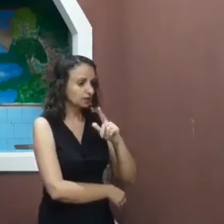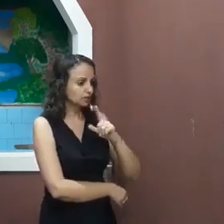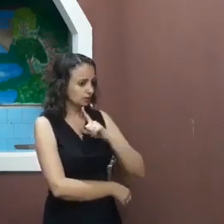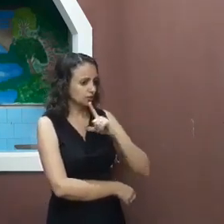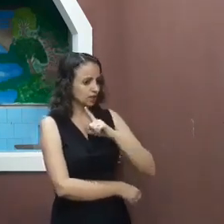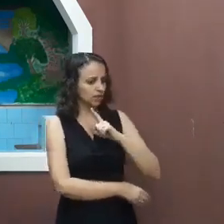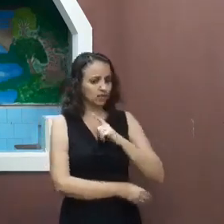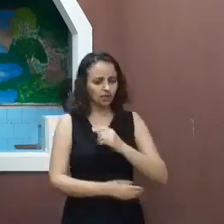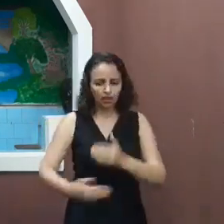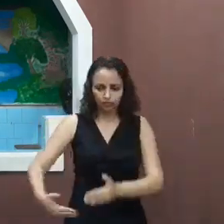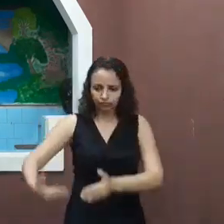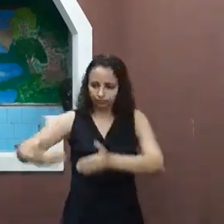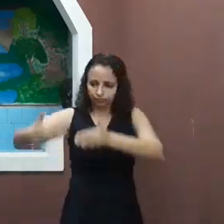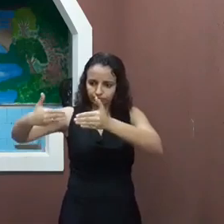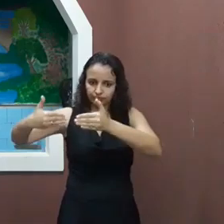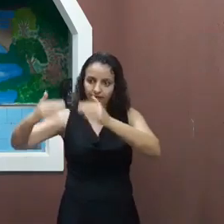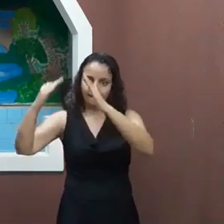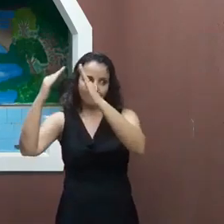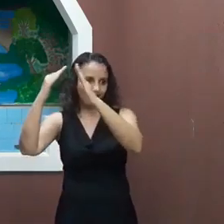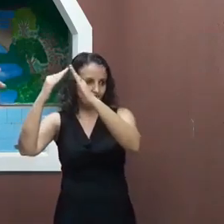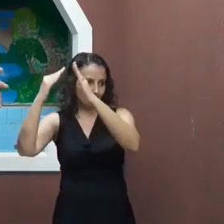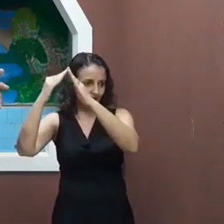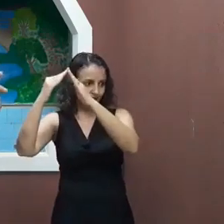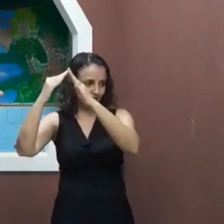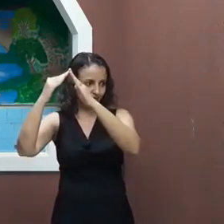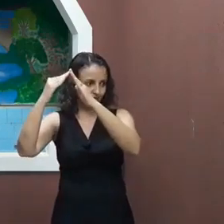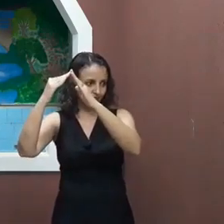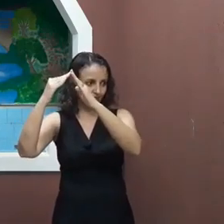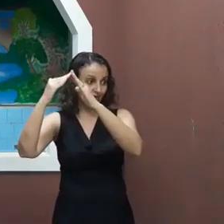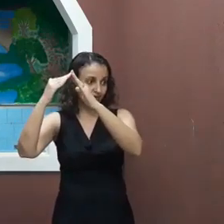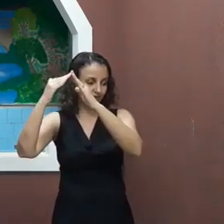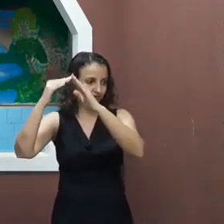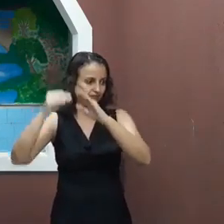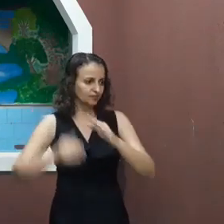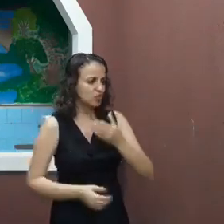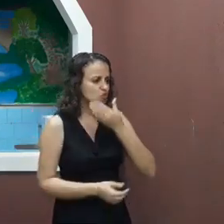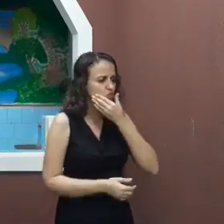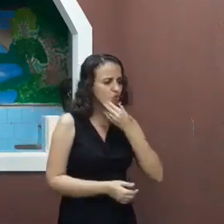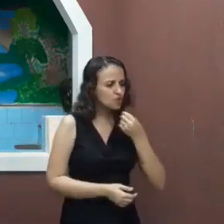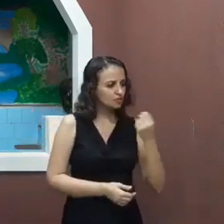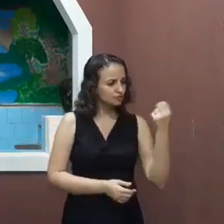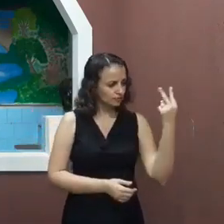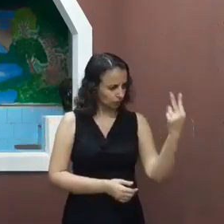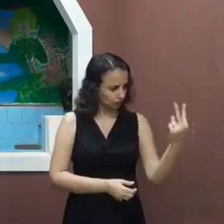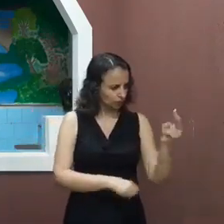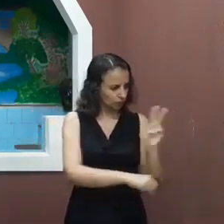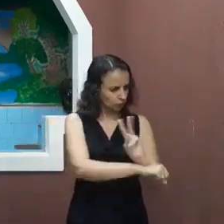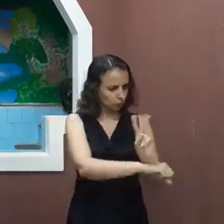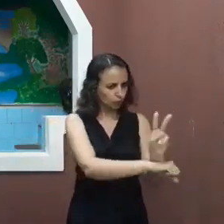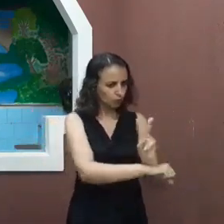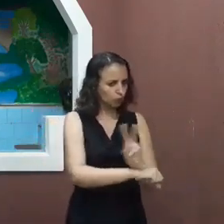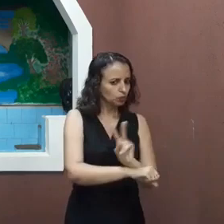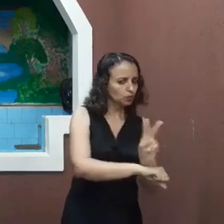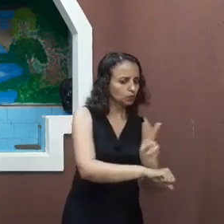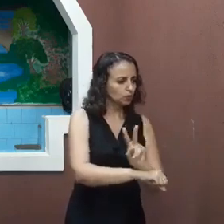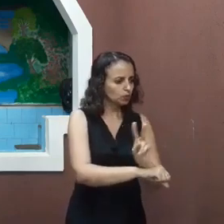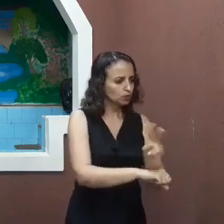em cima das muralhas, e quando os espias de Deus, do povo de Deus, foi estar, ela